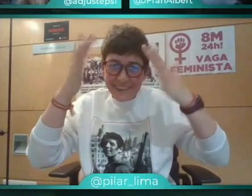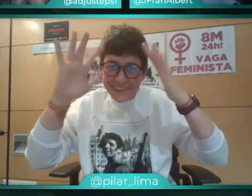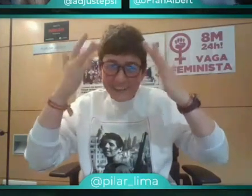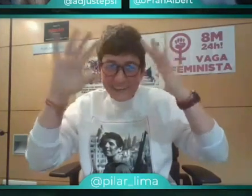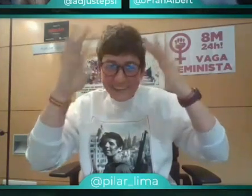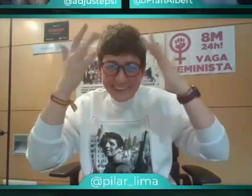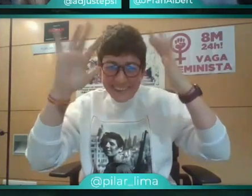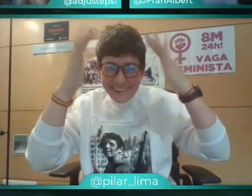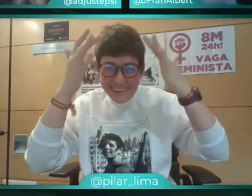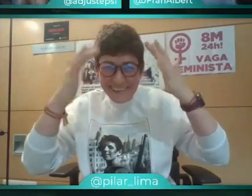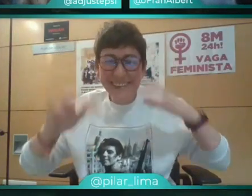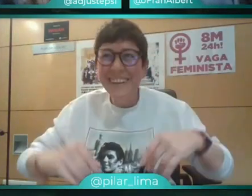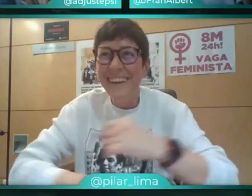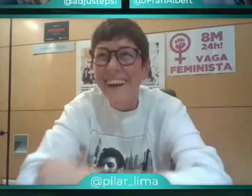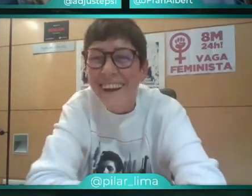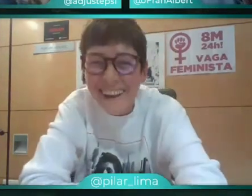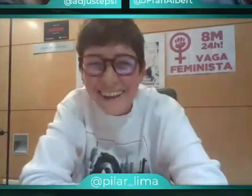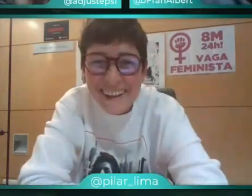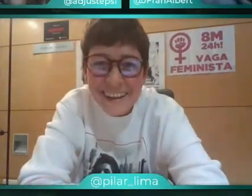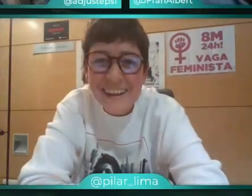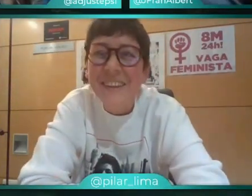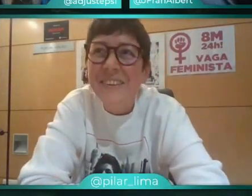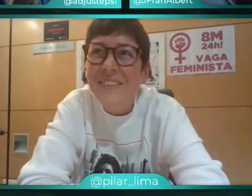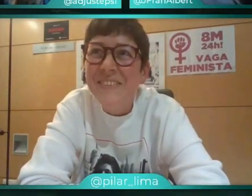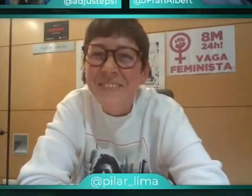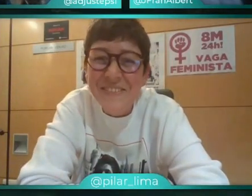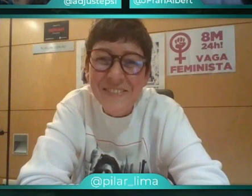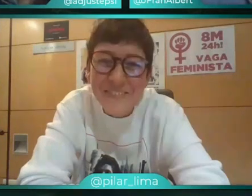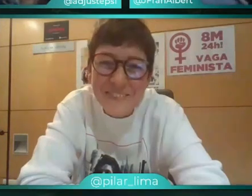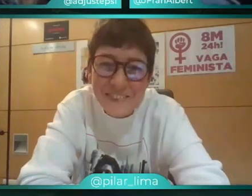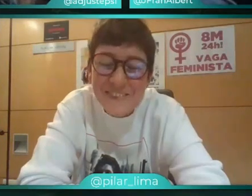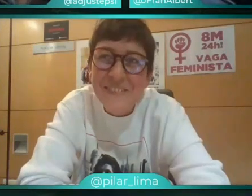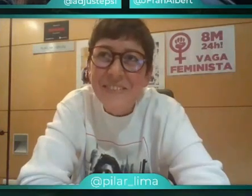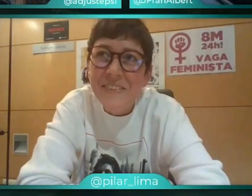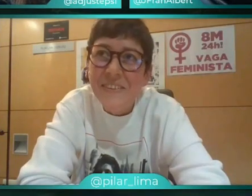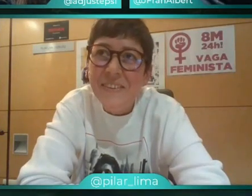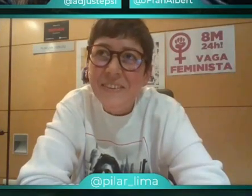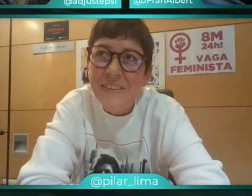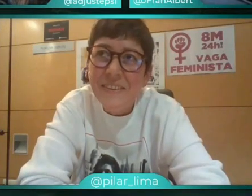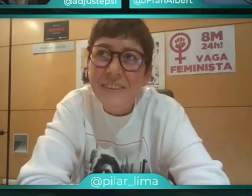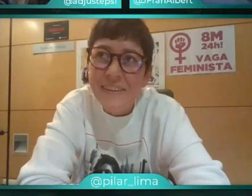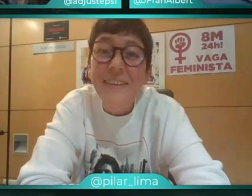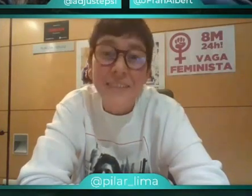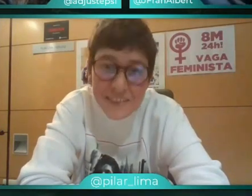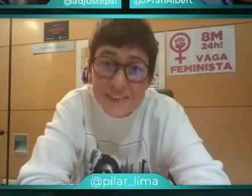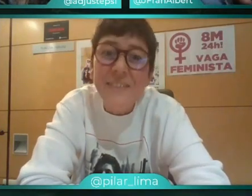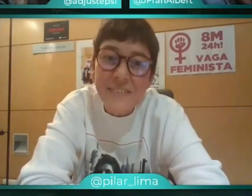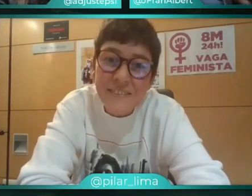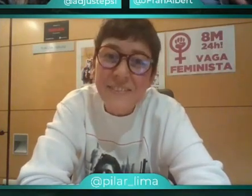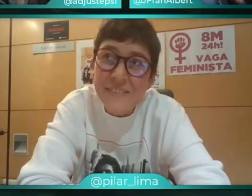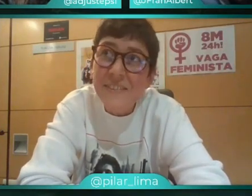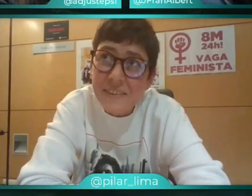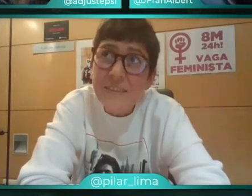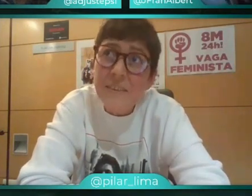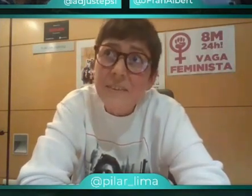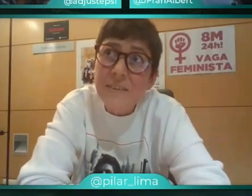una suscripción gracias yo también agradezco desde aquí Muchas gracias por por ayudarnos a seguir porque esto es importante no para poder tener